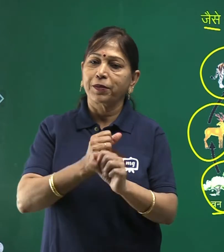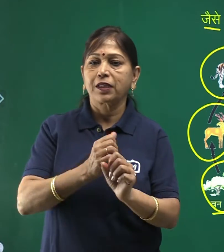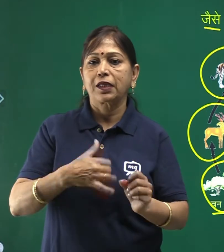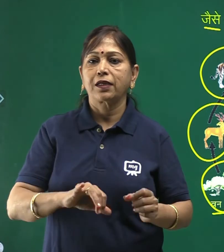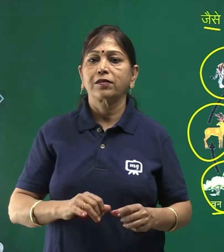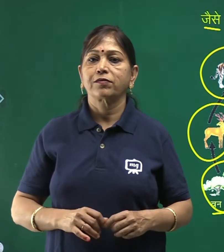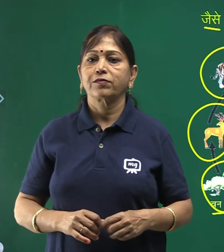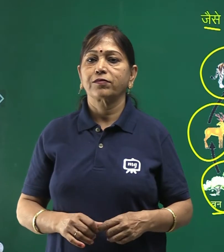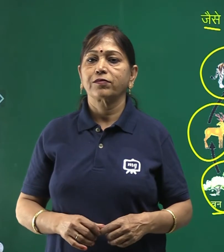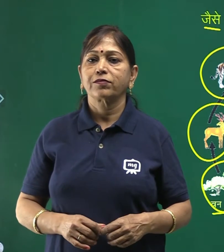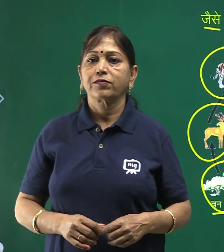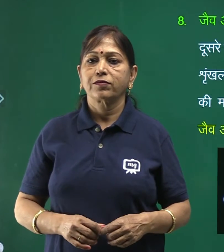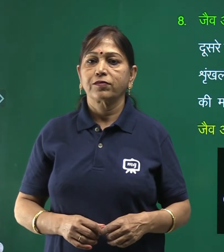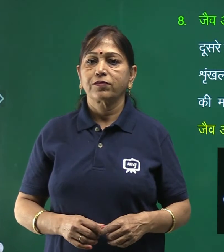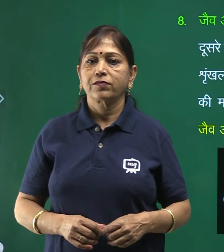बनती है।